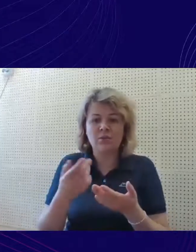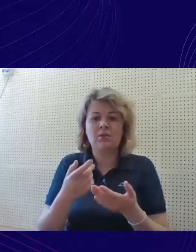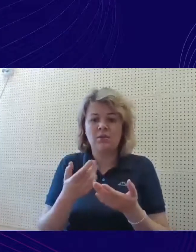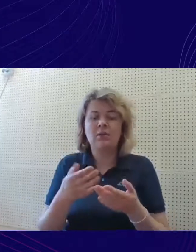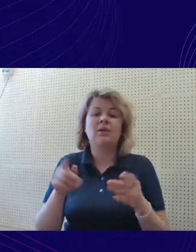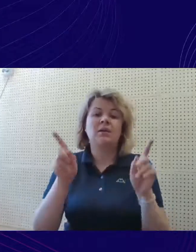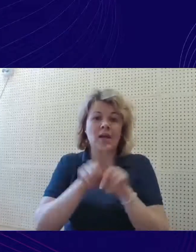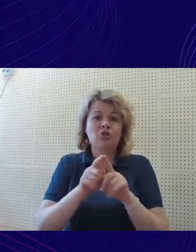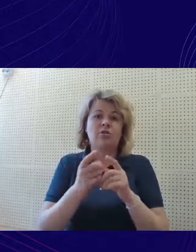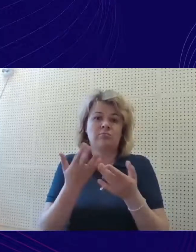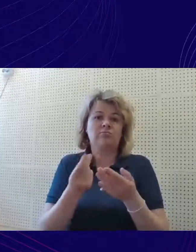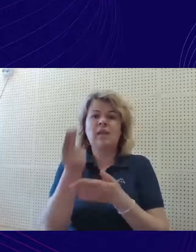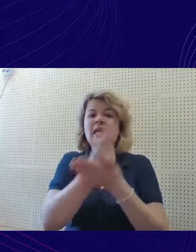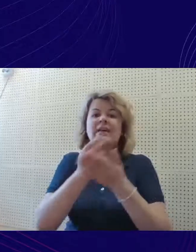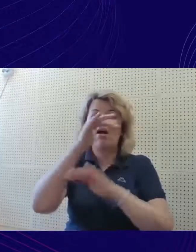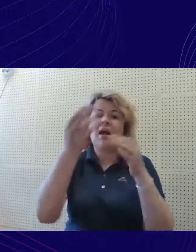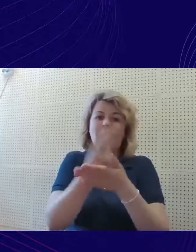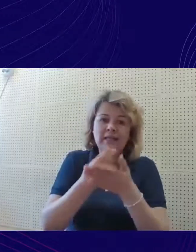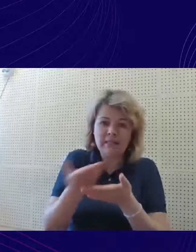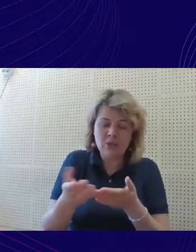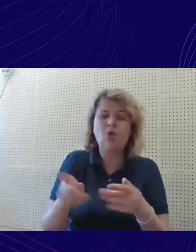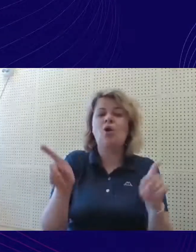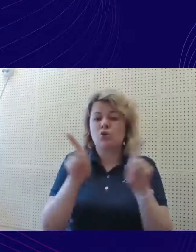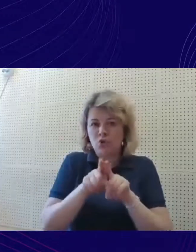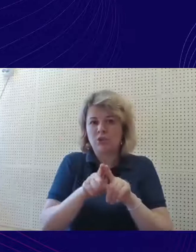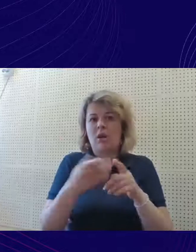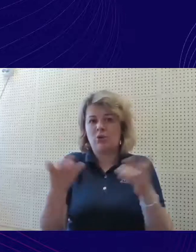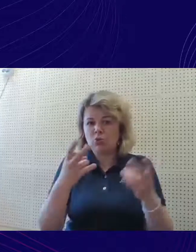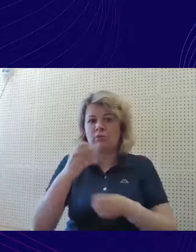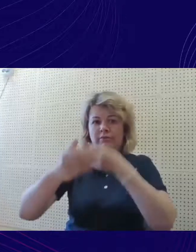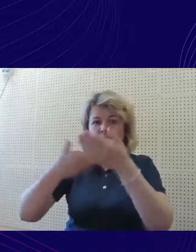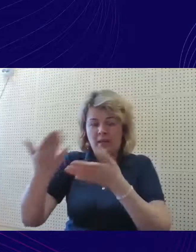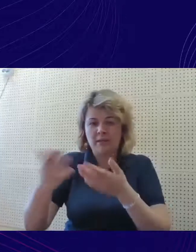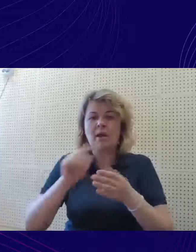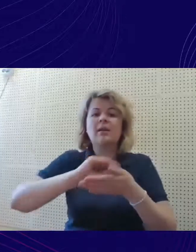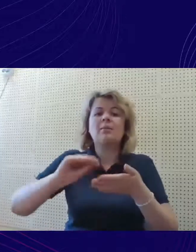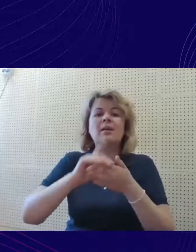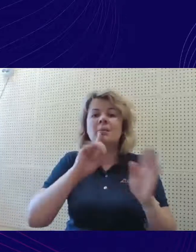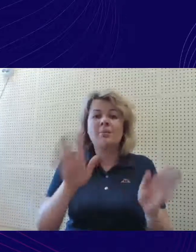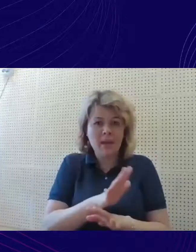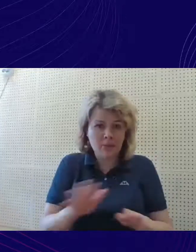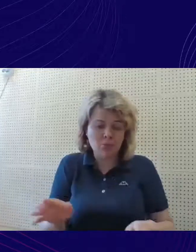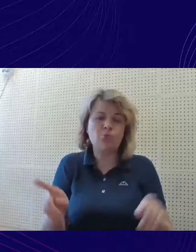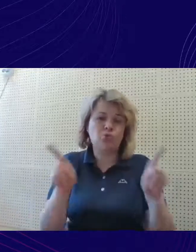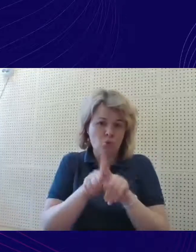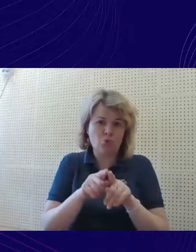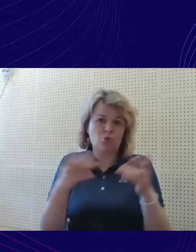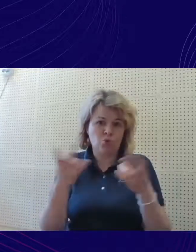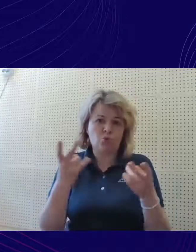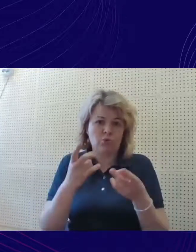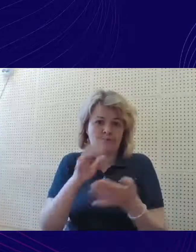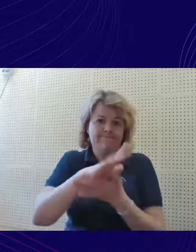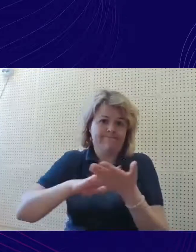самое, написал песню – то же самое. Но в данном случае конфликты, если и